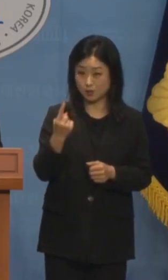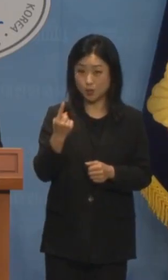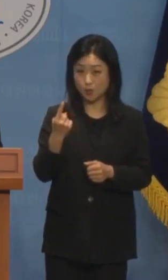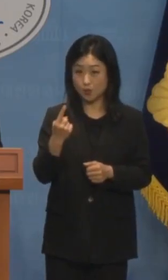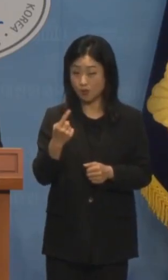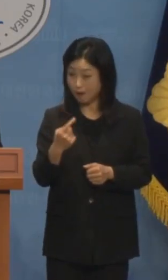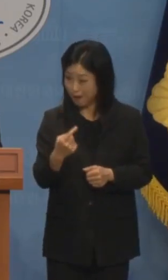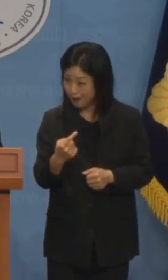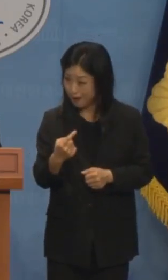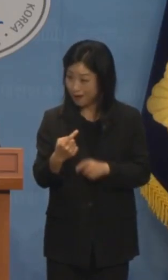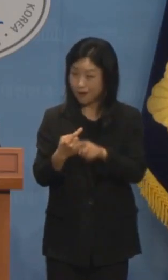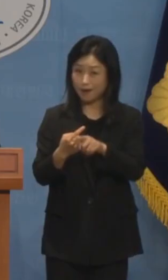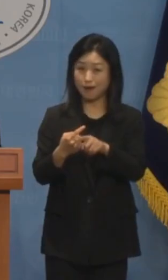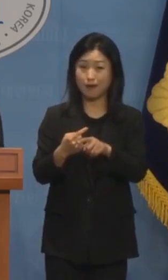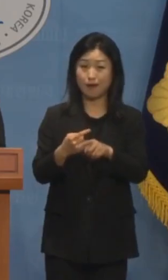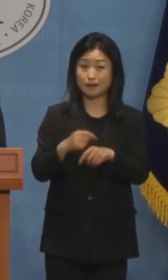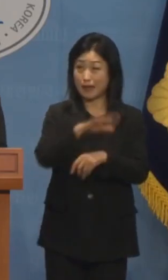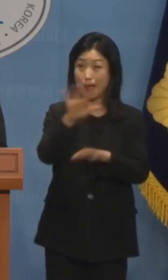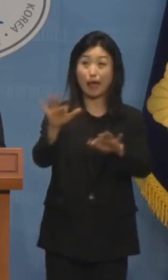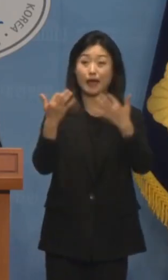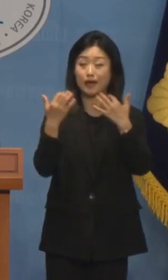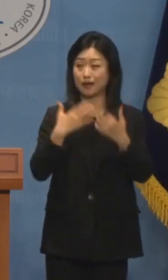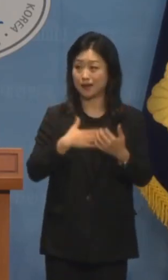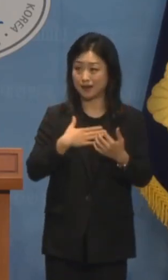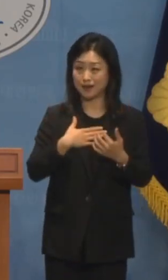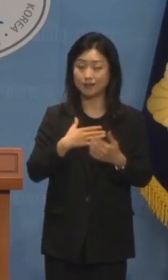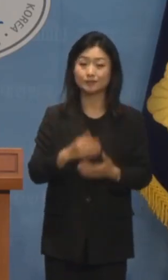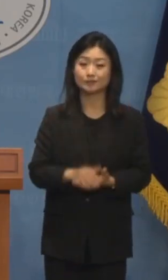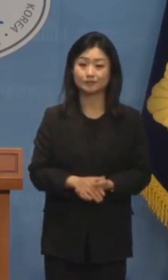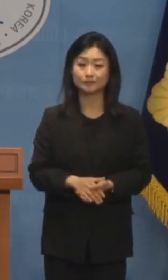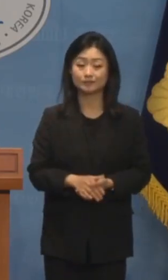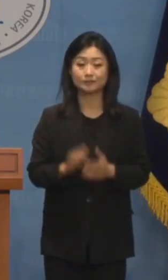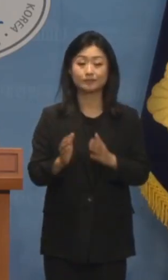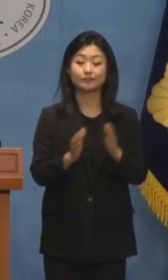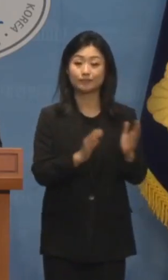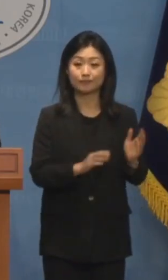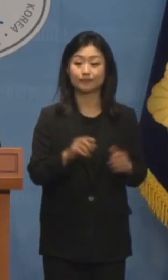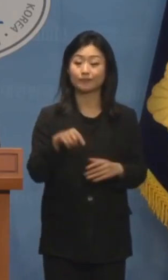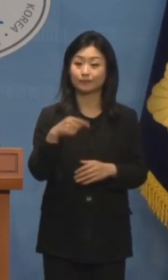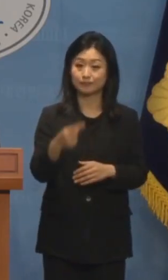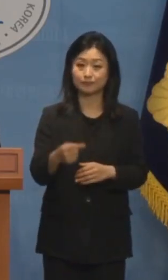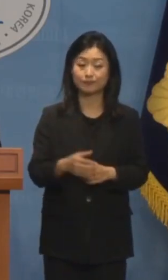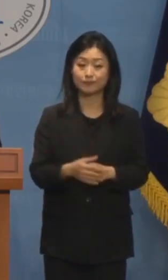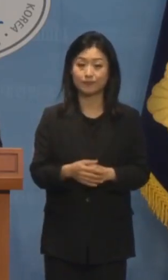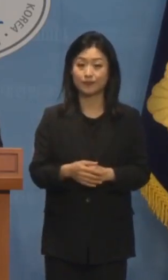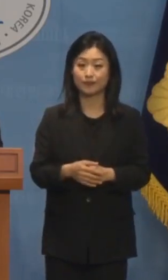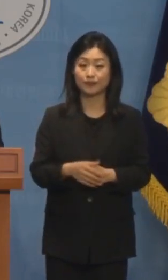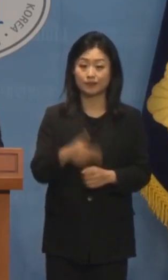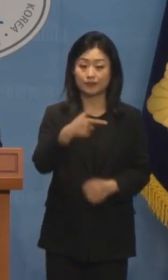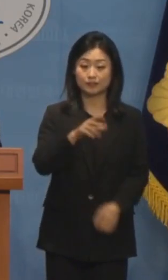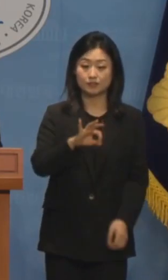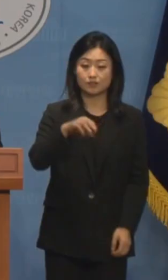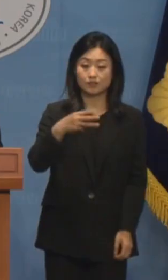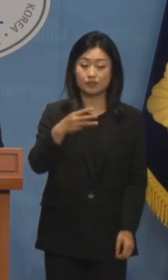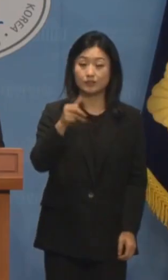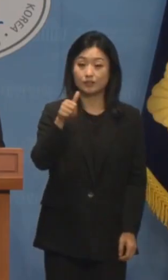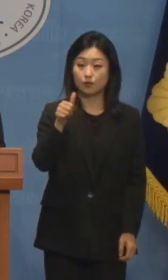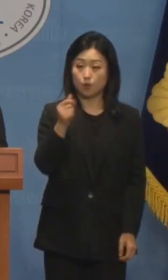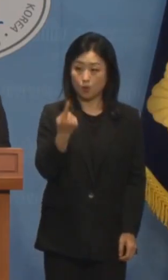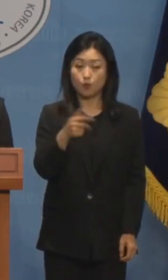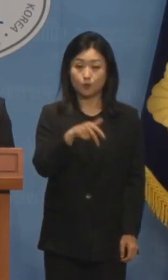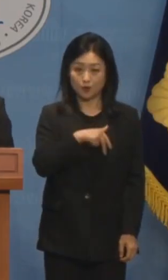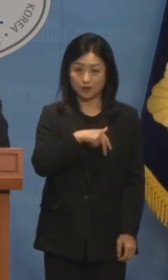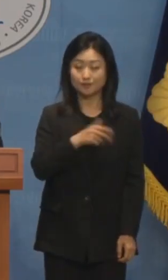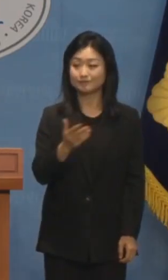요란한 내조도 있습니까? 네, 앞으로 지켜보도록 하겠습니다. 네, 다음은 정은호 국회의원님의 발언이 있겠습니다.